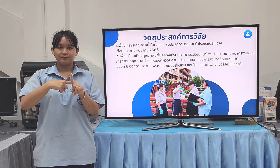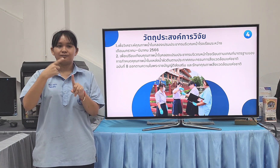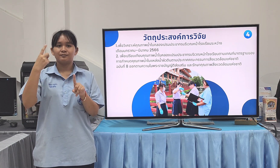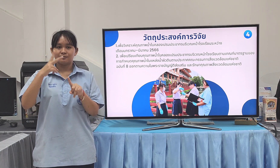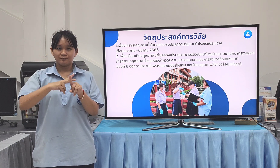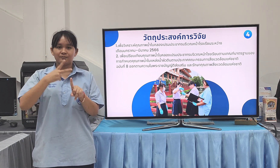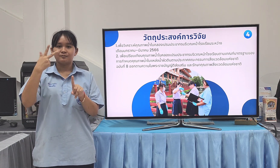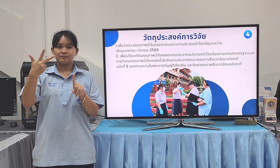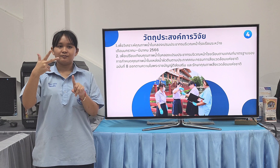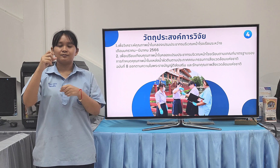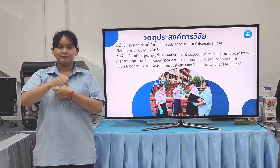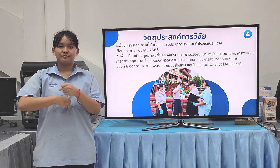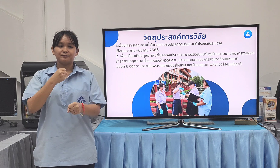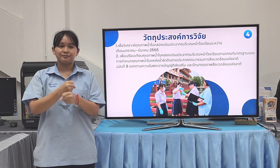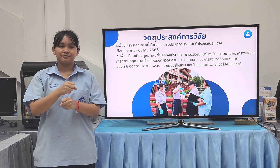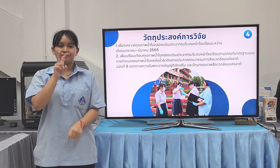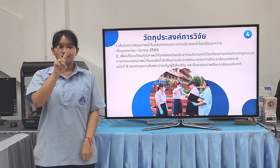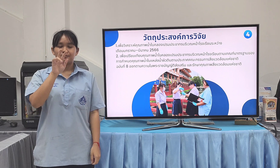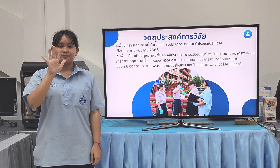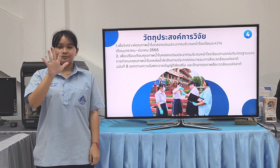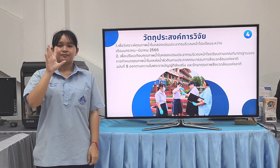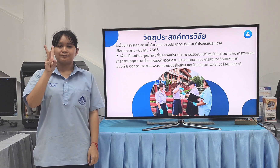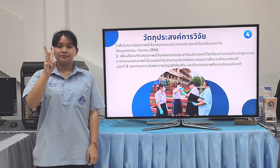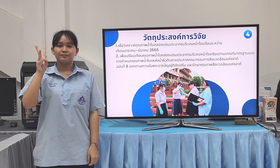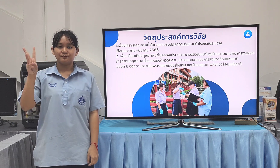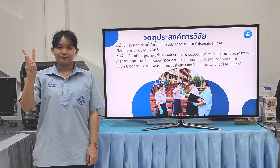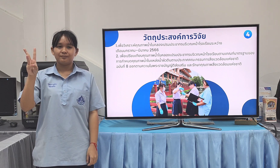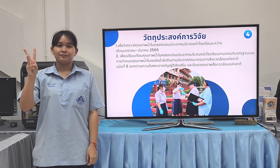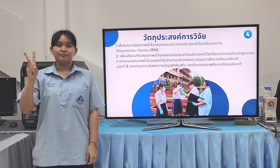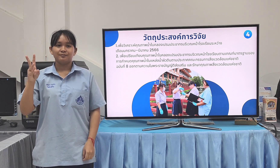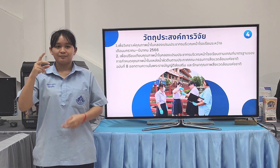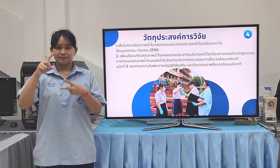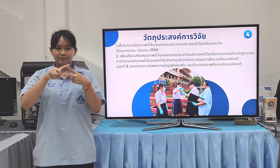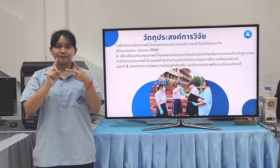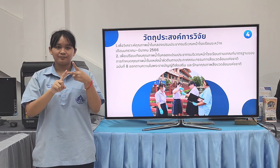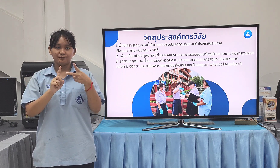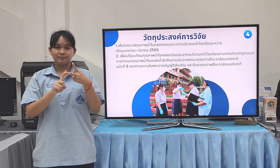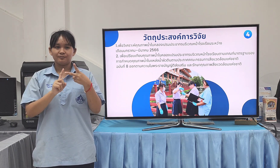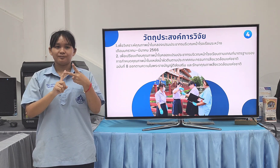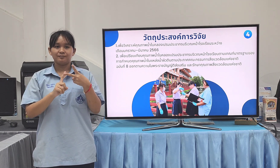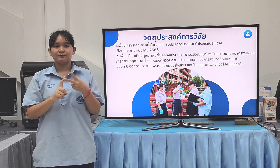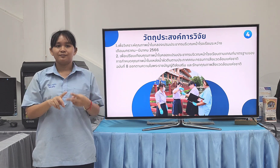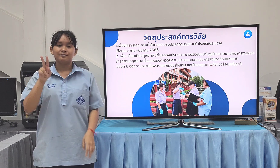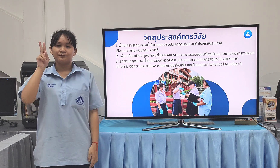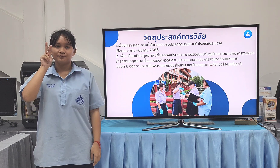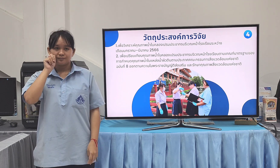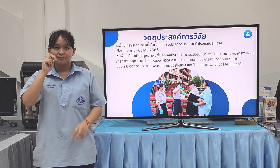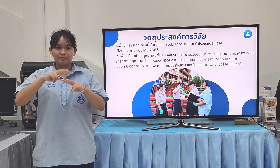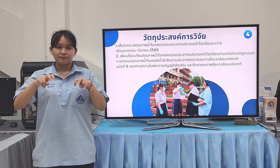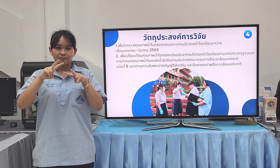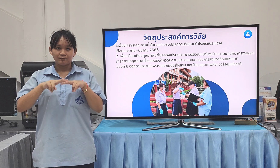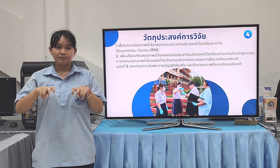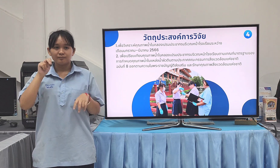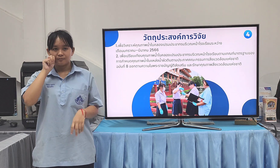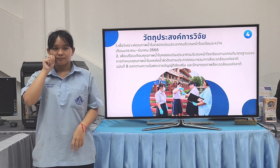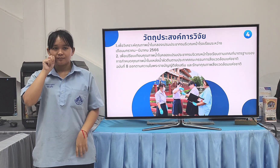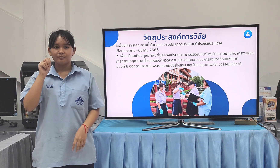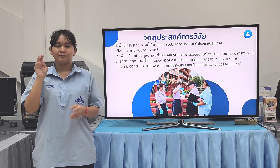เดือนมกราคมถึงมีนาคม2566 2เพื่อเปรียบเทียบคุณภาพน้ำในคลองเป็น